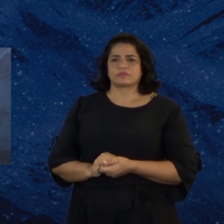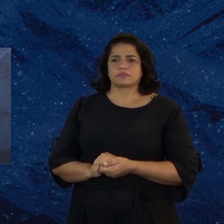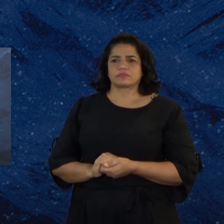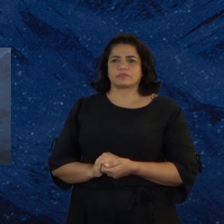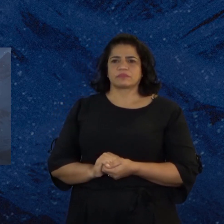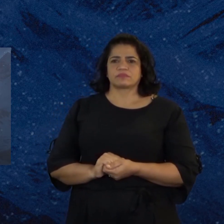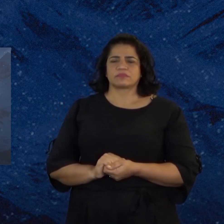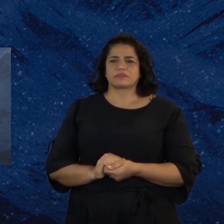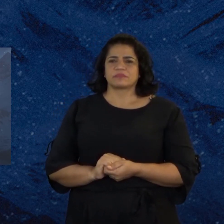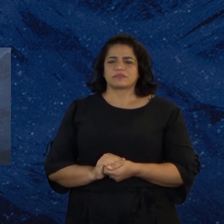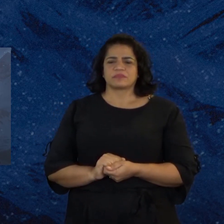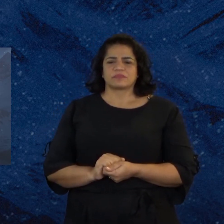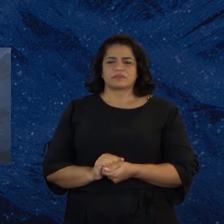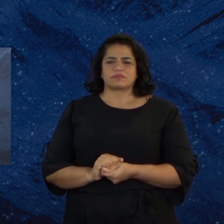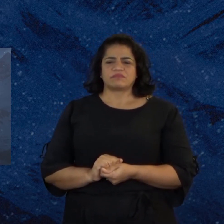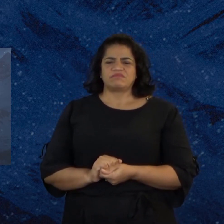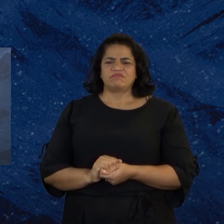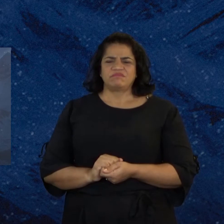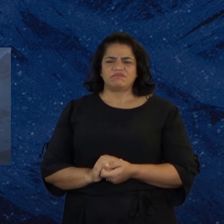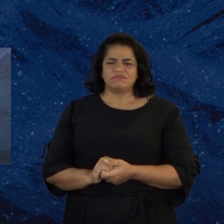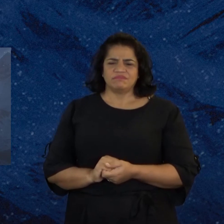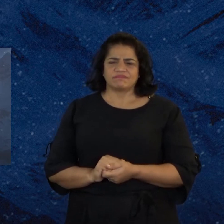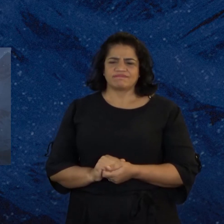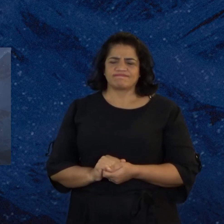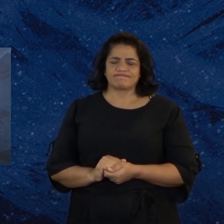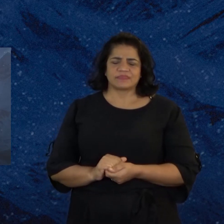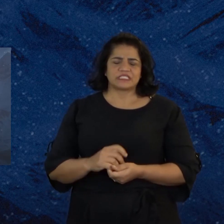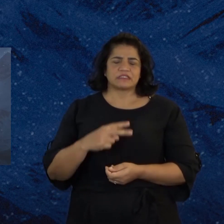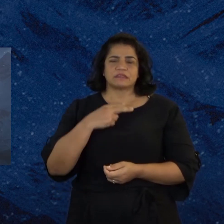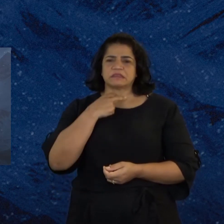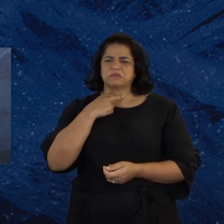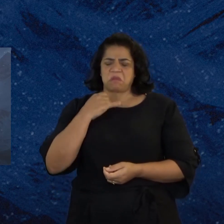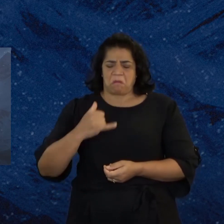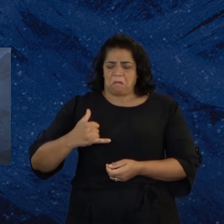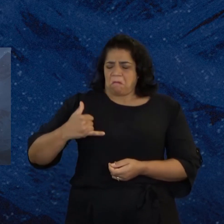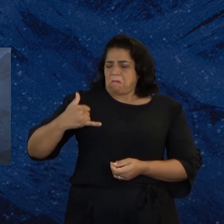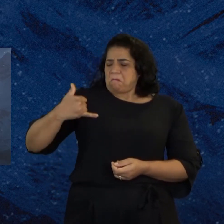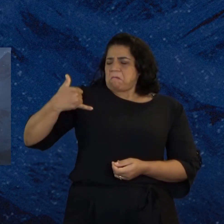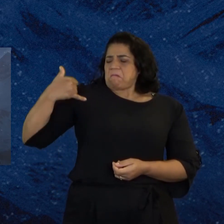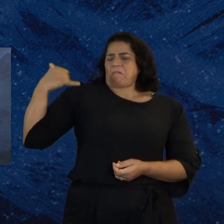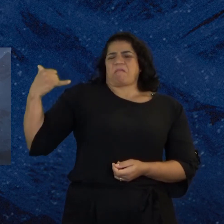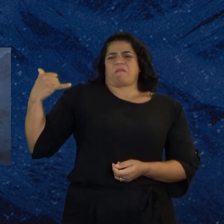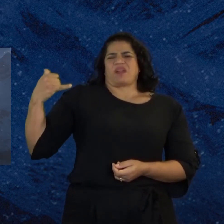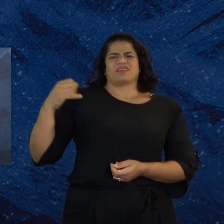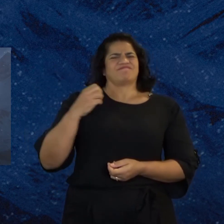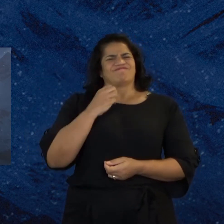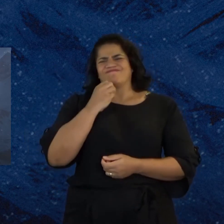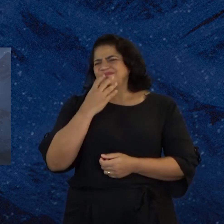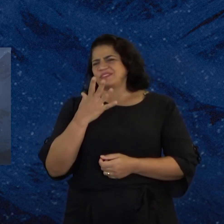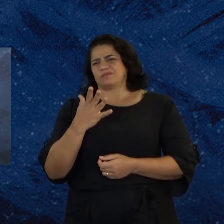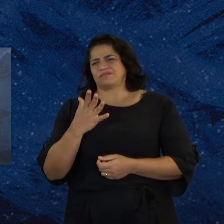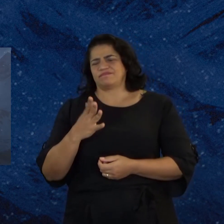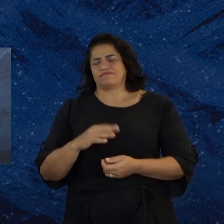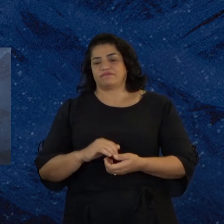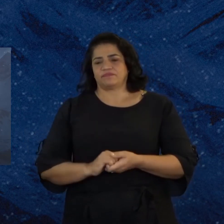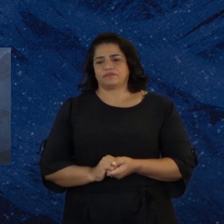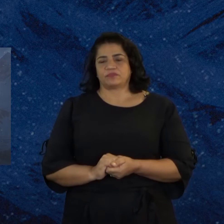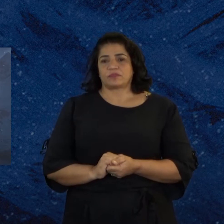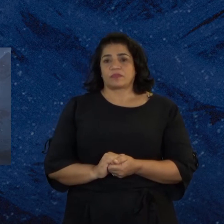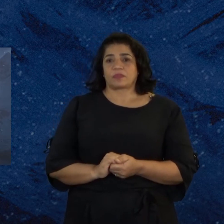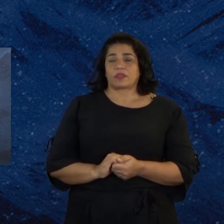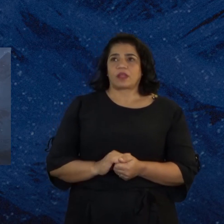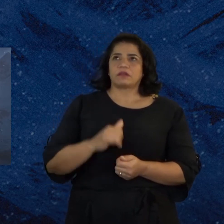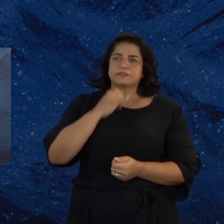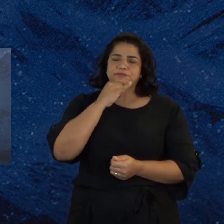Não vale a pena se exaltar. Vale a pena se humilhar. No seu relacionamento, aqueles que são casados,